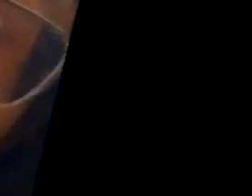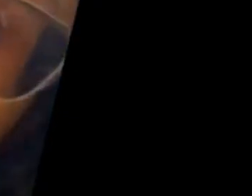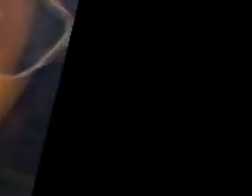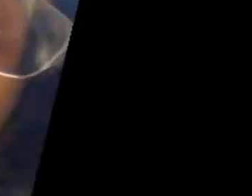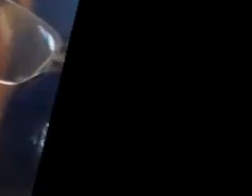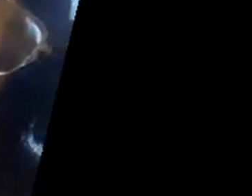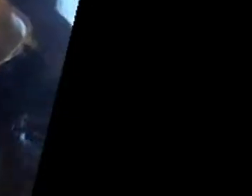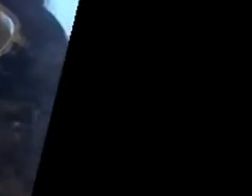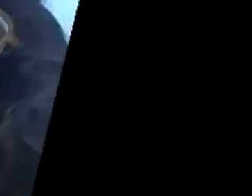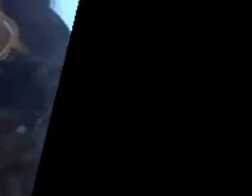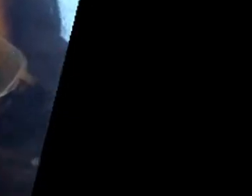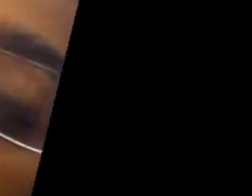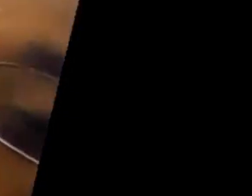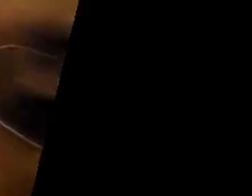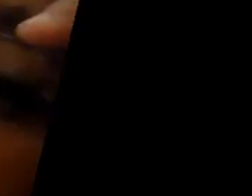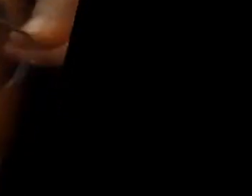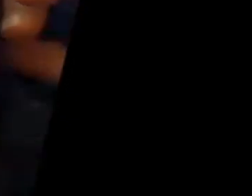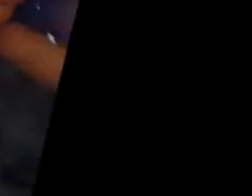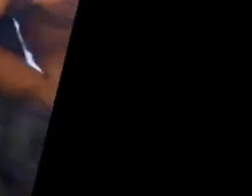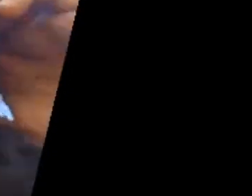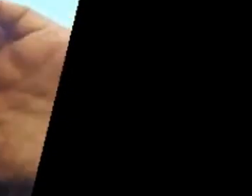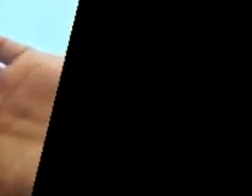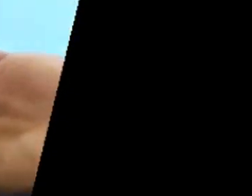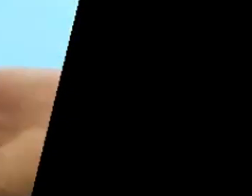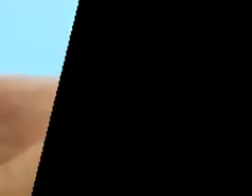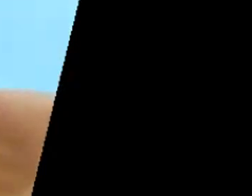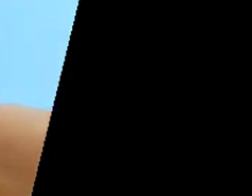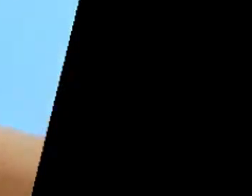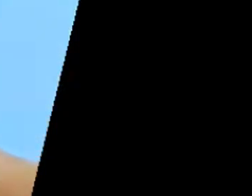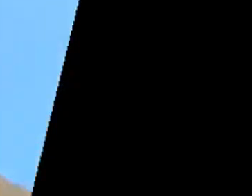conheceu na casa do meu cunhado,